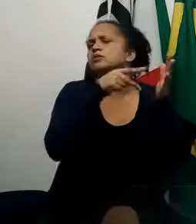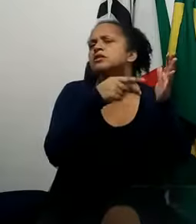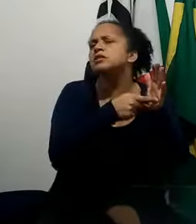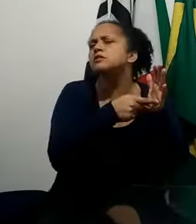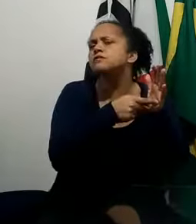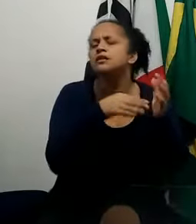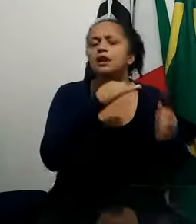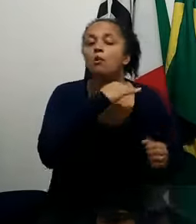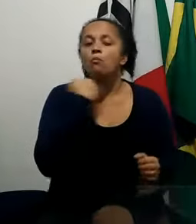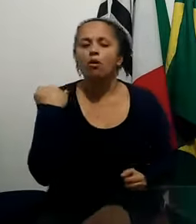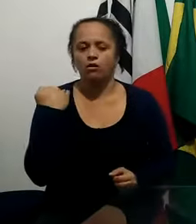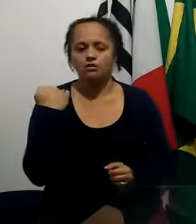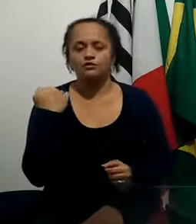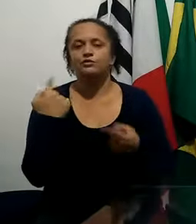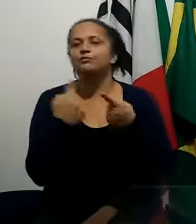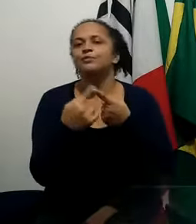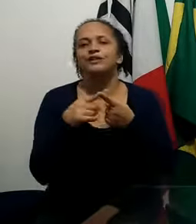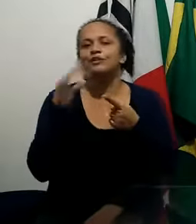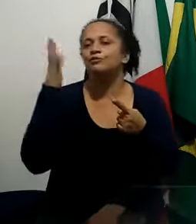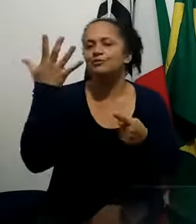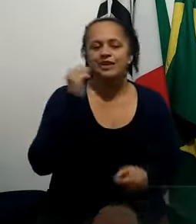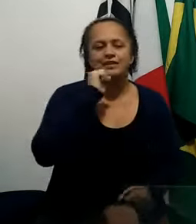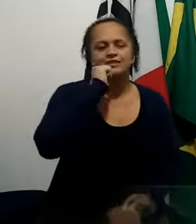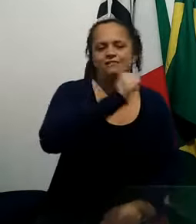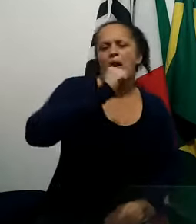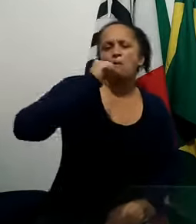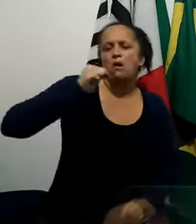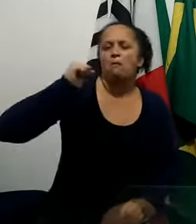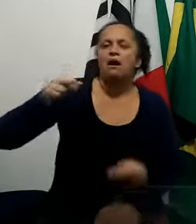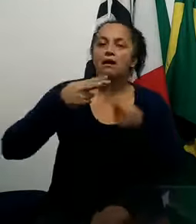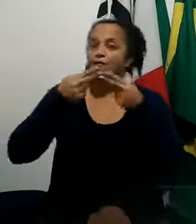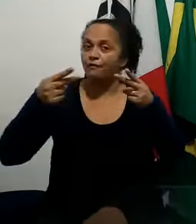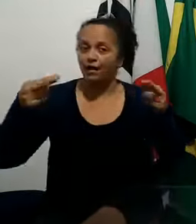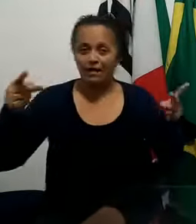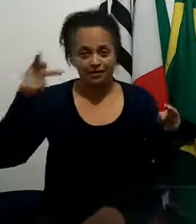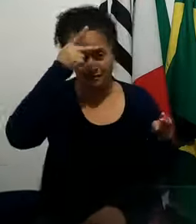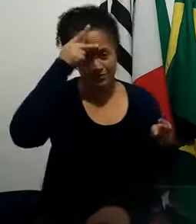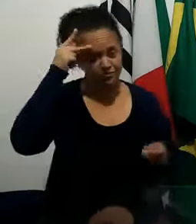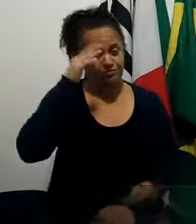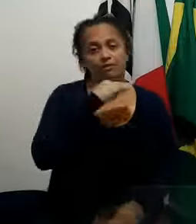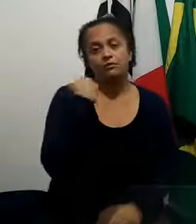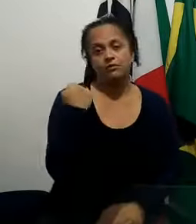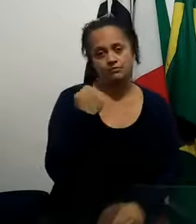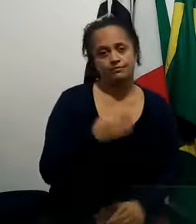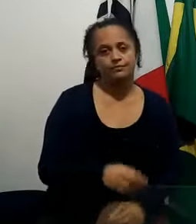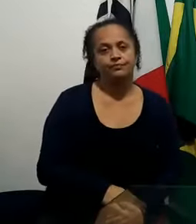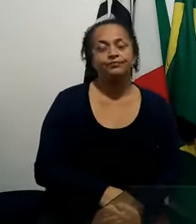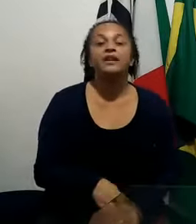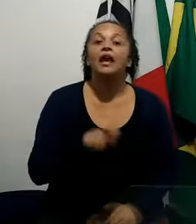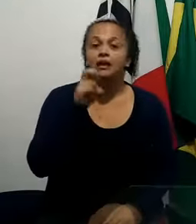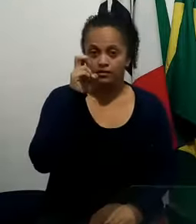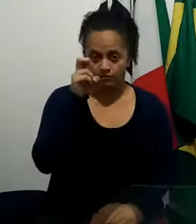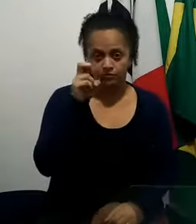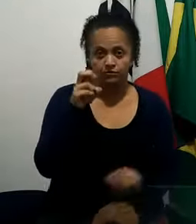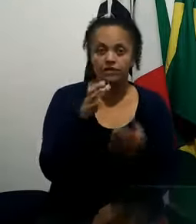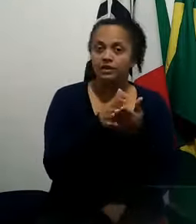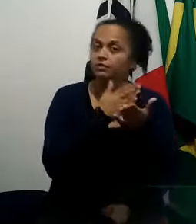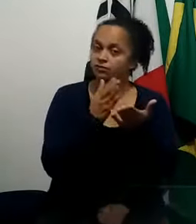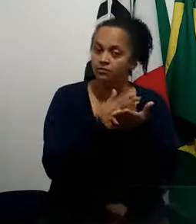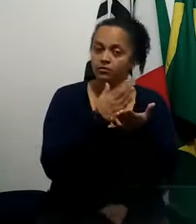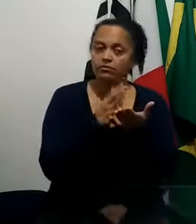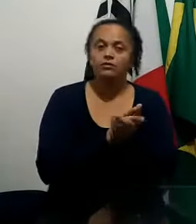vai ceifar a vida de milhares e milhões de pessoas. Depois, no quinto selo, Apocalipse 6,